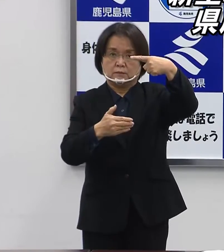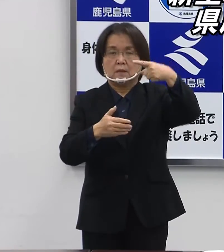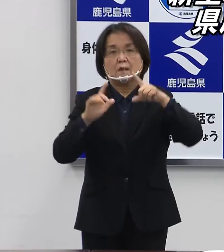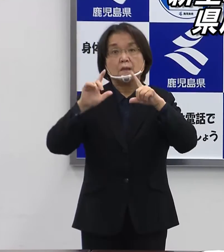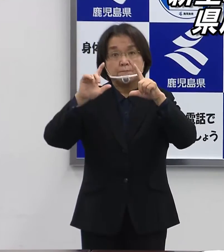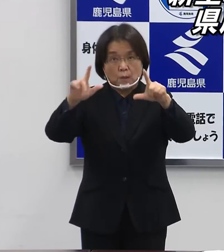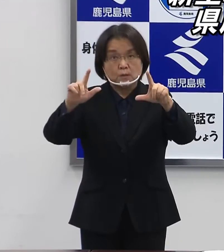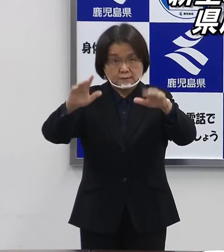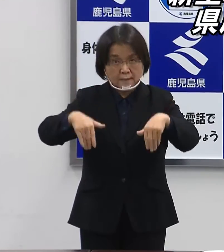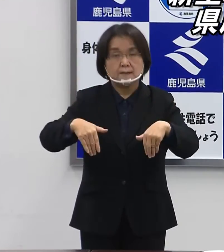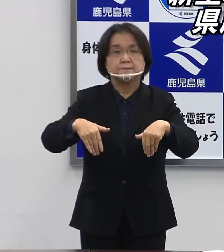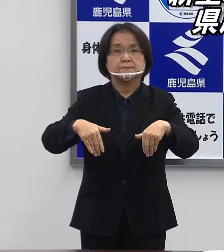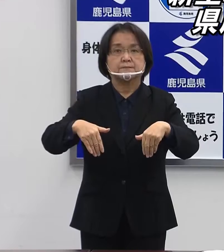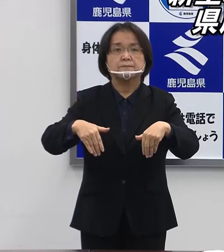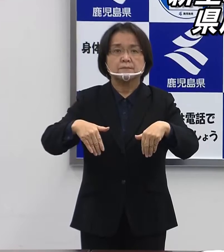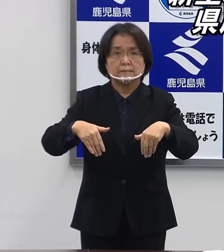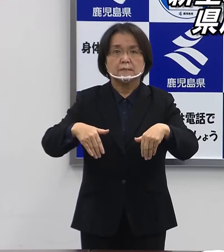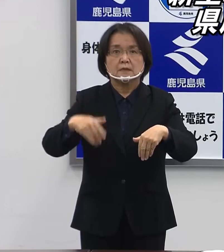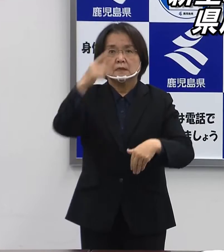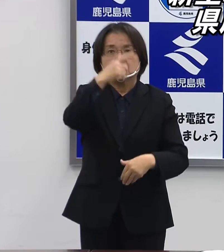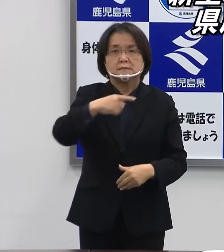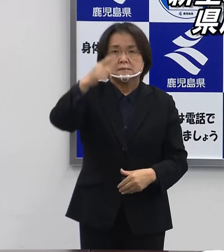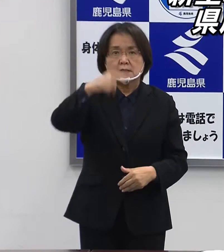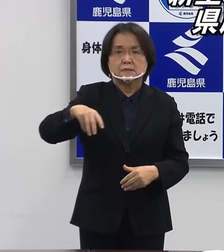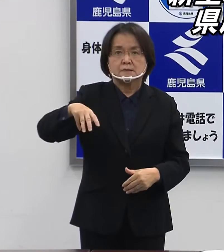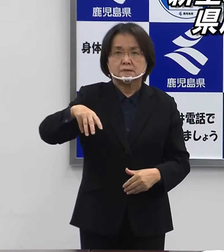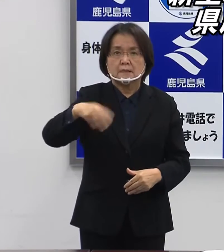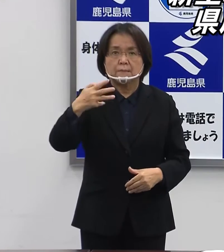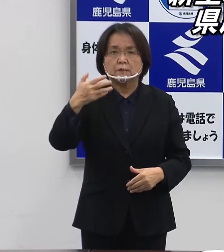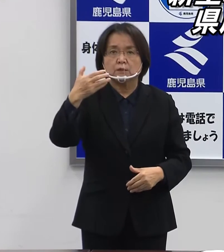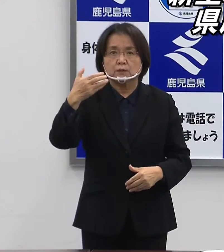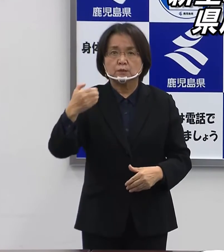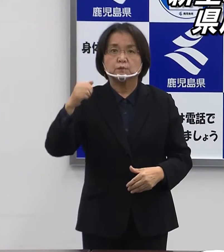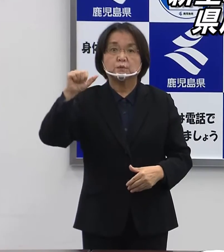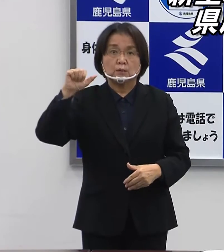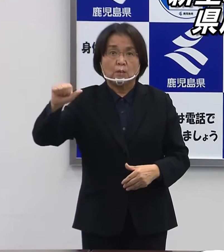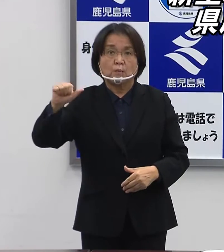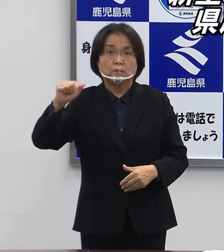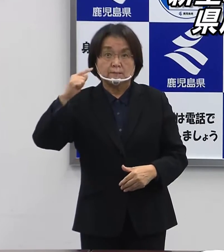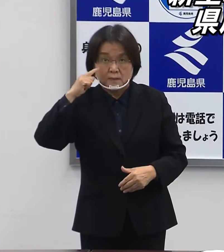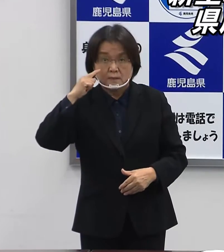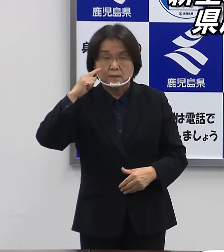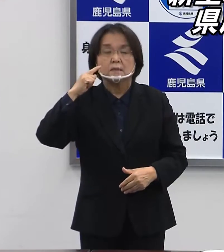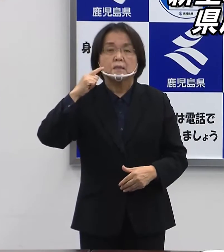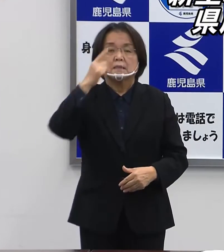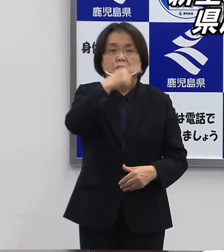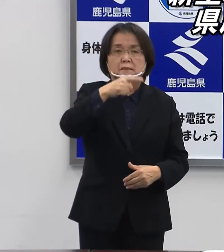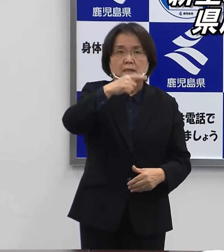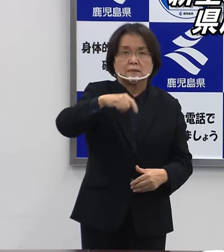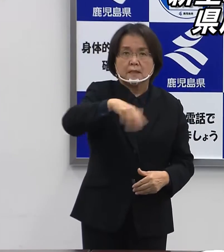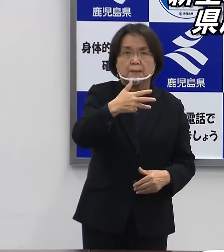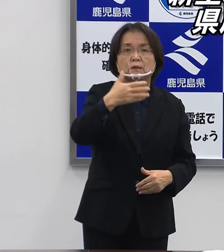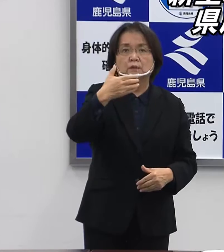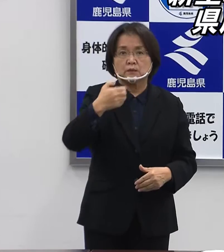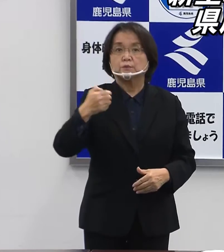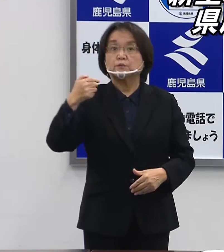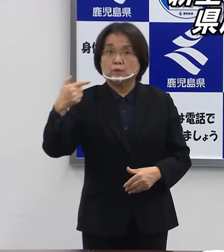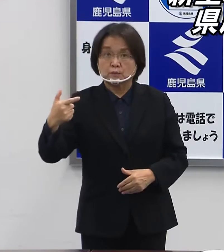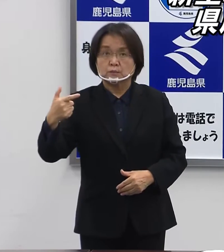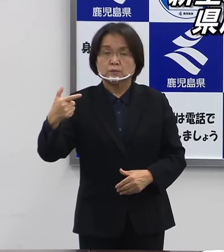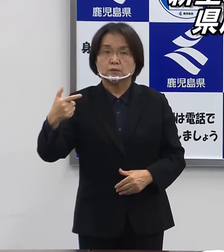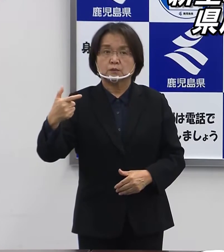いたしました13950名13960